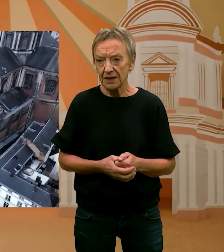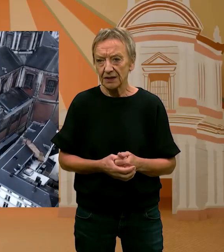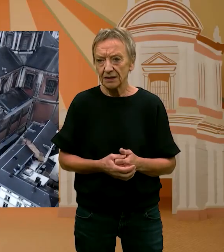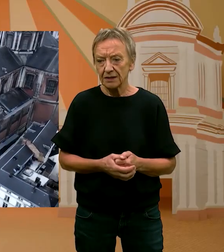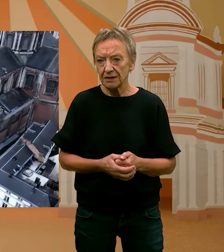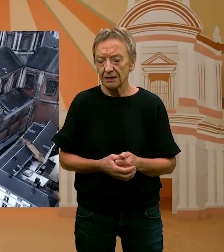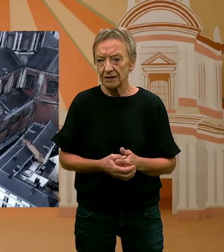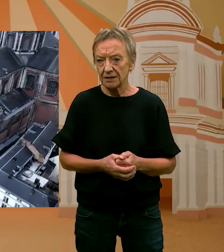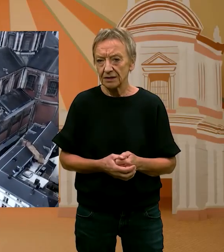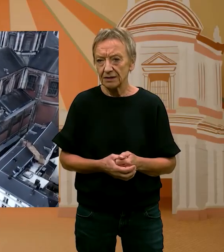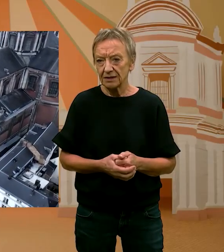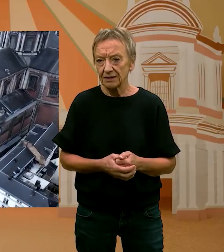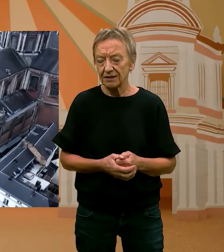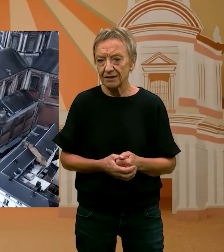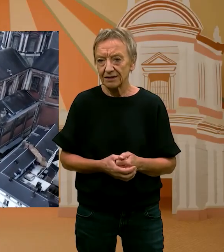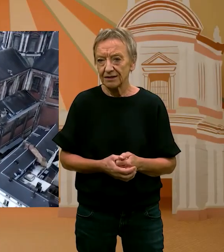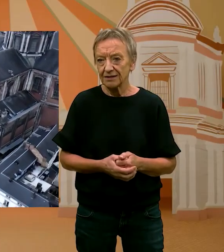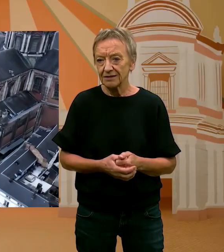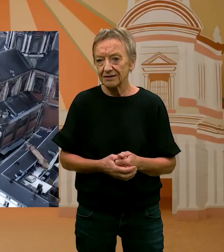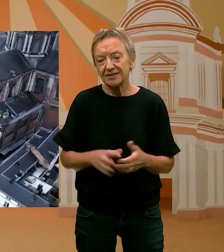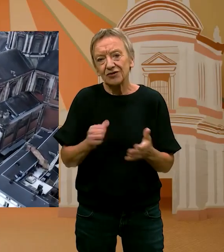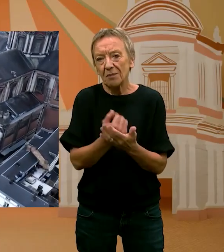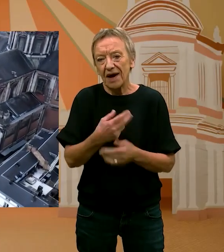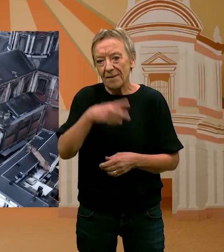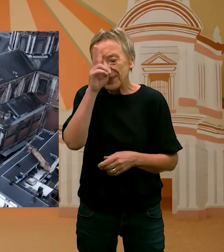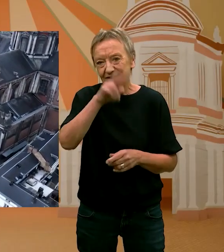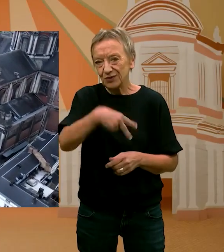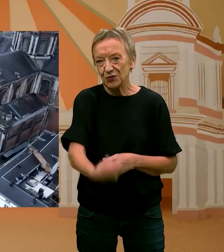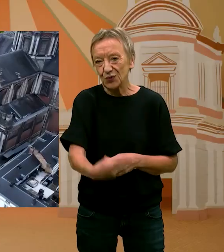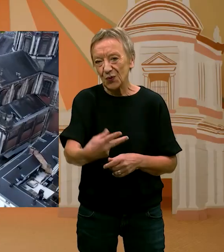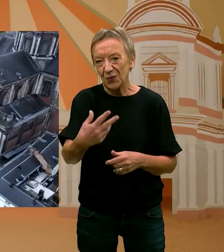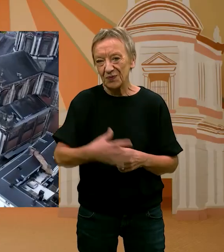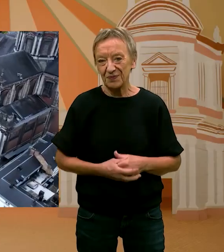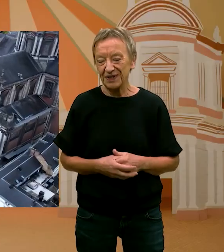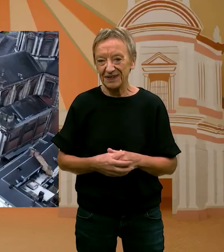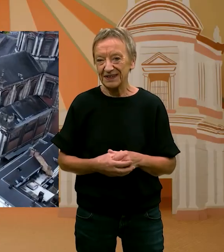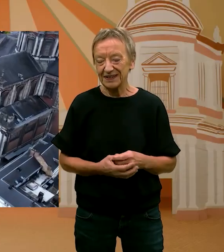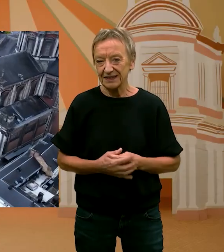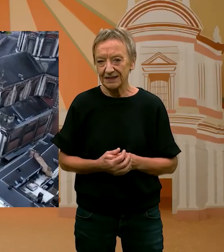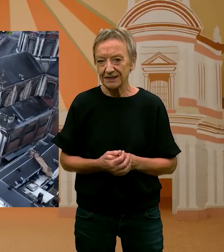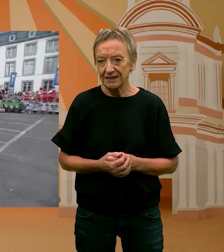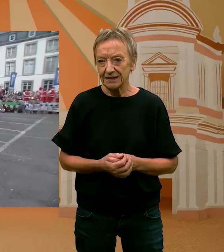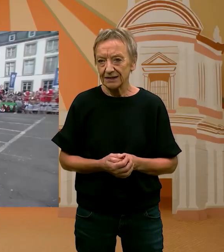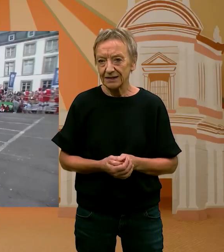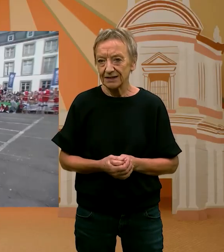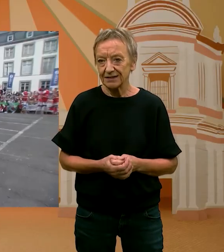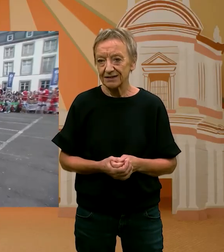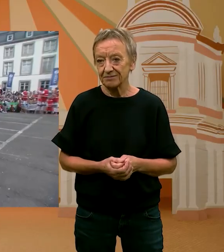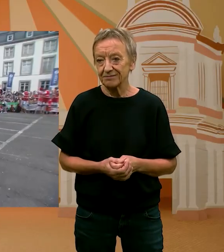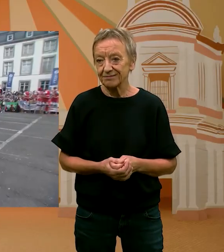un peu pour mon équipe d'être tombé comme ça. Et puis après on verra comment le combat se va. Et puis on ira boire un verre après et ça ira mieux. Mais